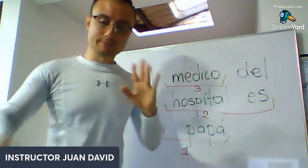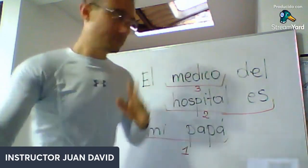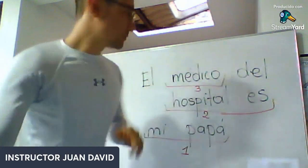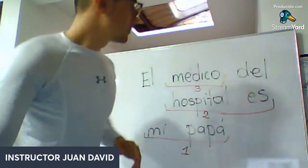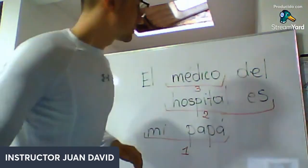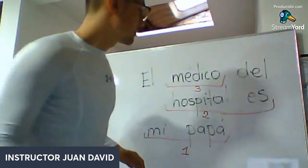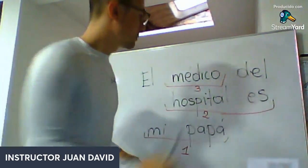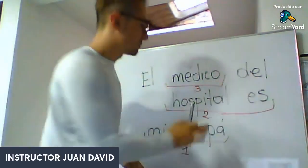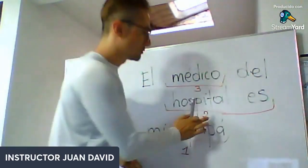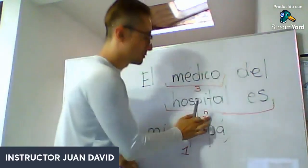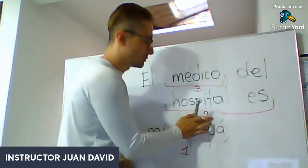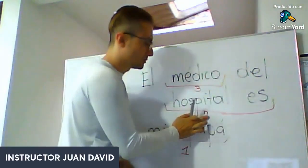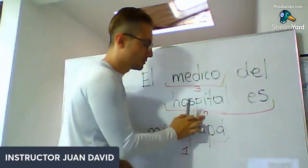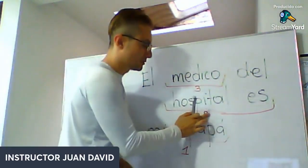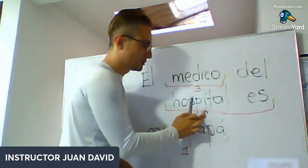sí o también